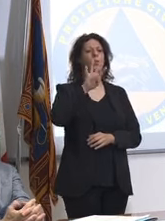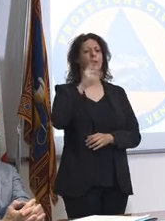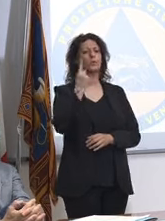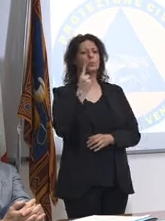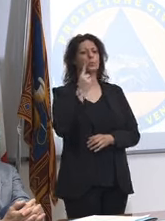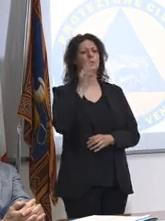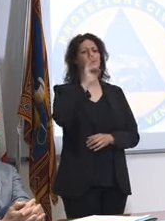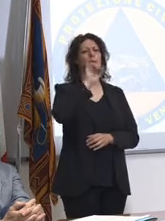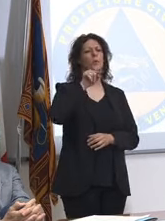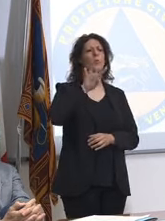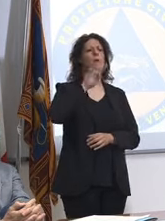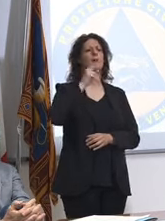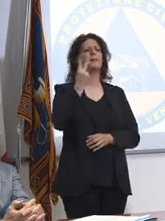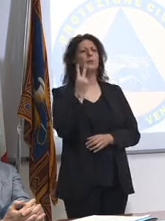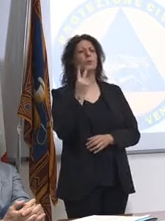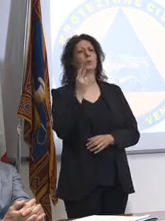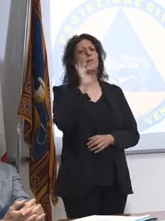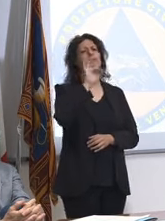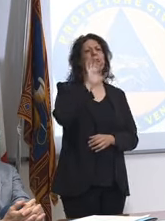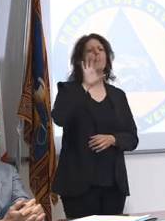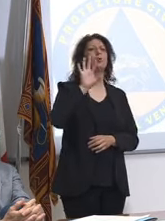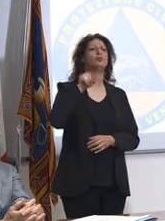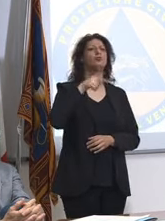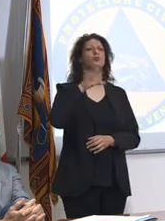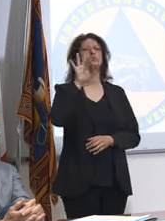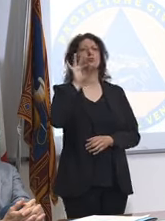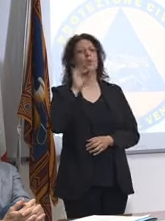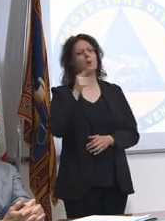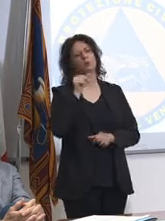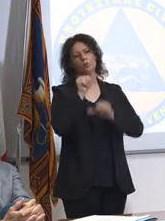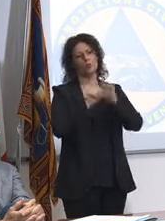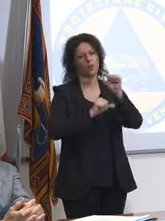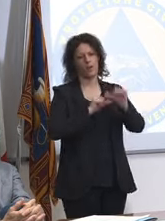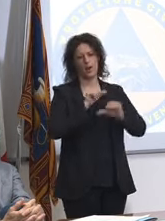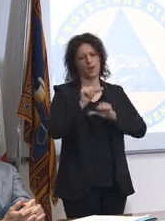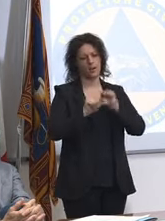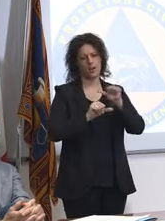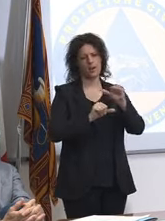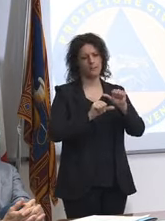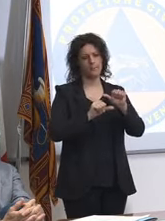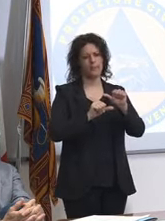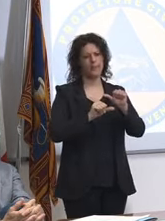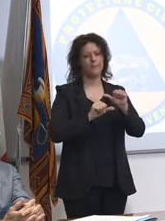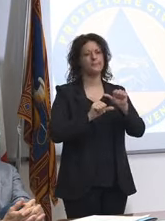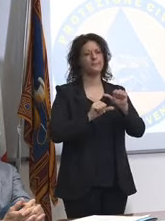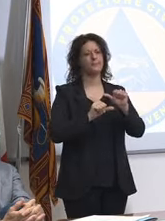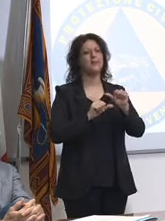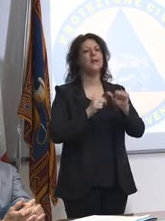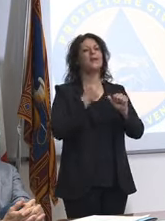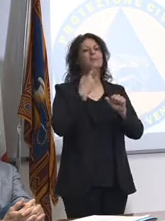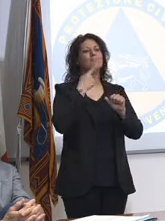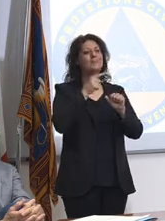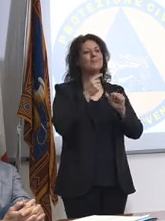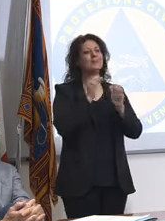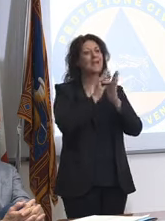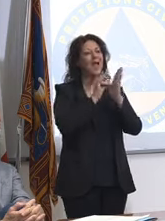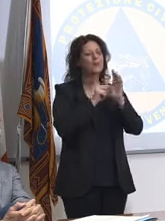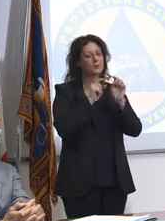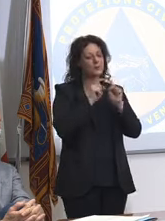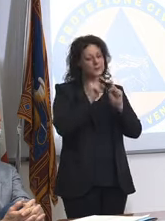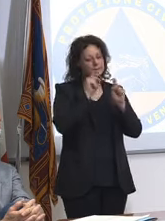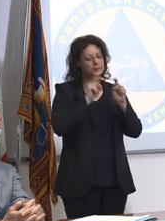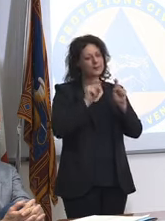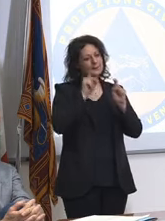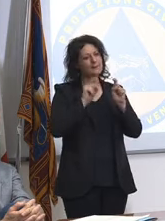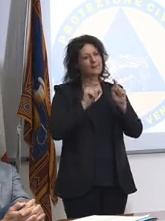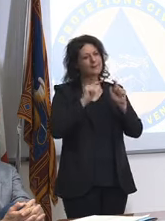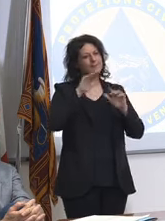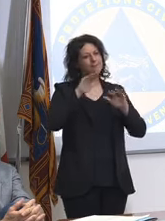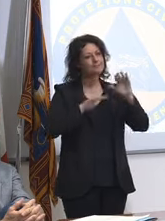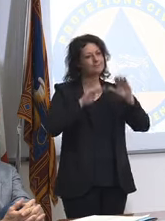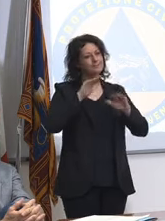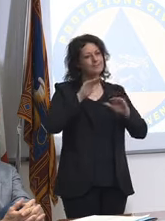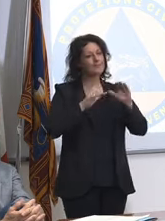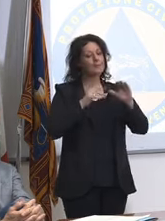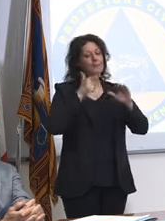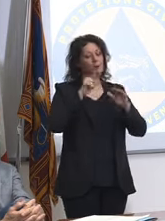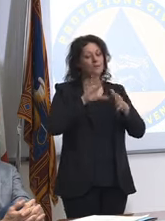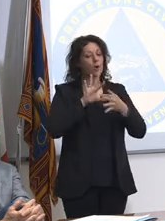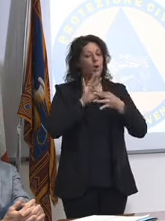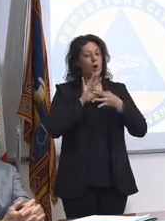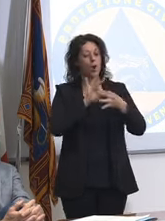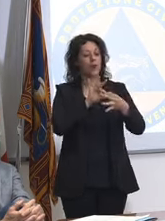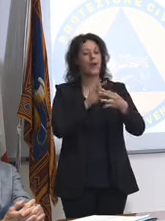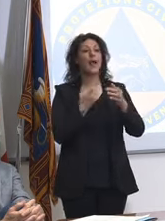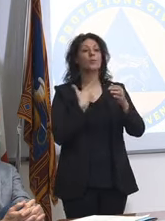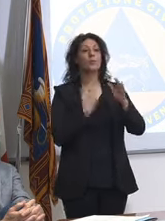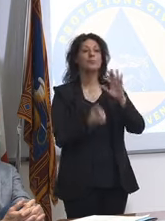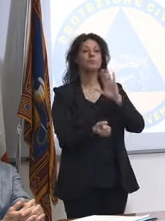non cambia nulla. Diciamo che è naturalmente molto instabile perché è legato alla segnalazione dei casi, viene